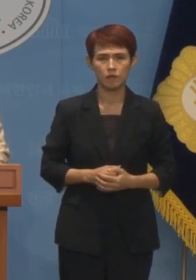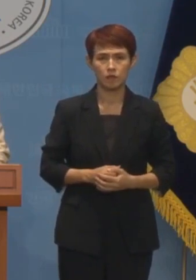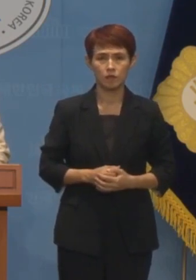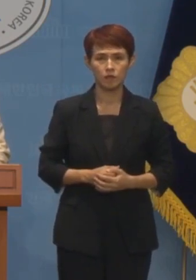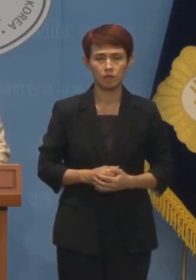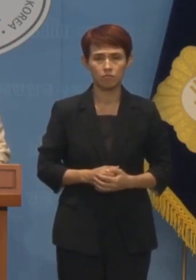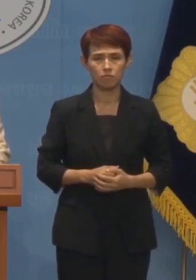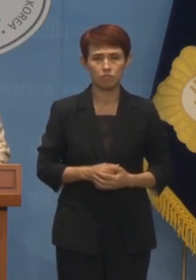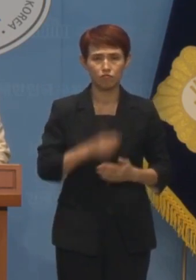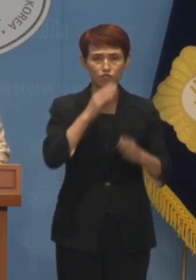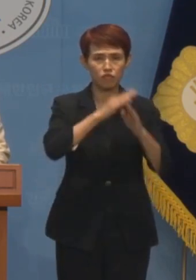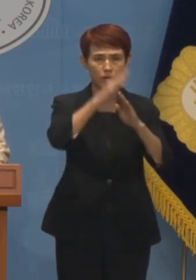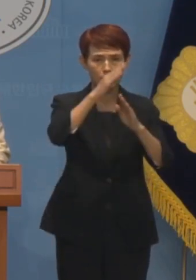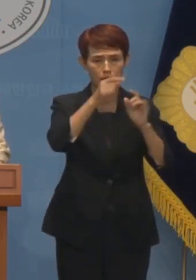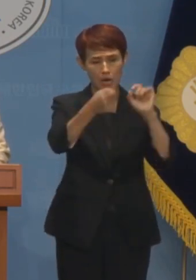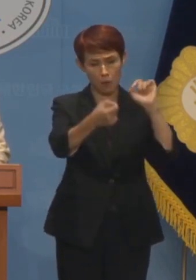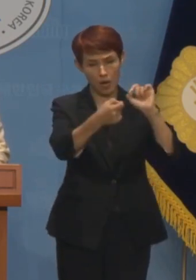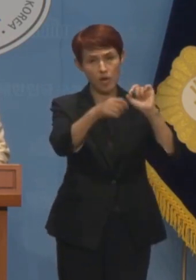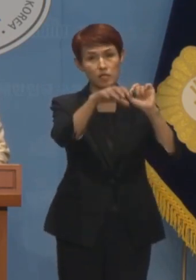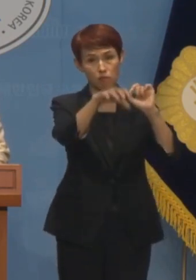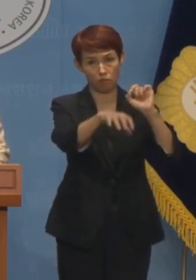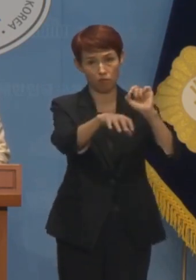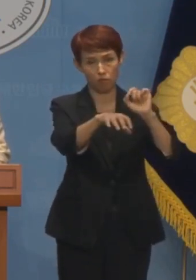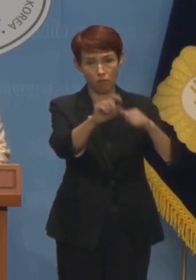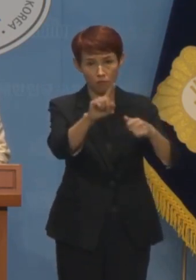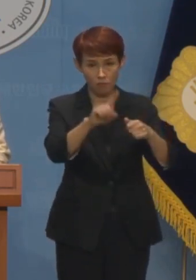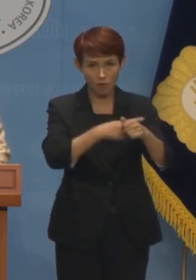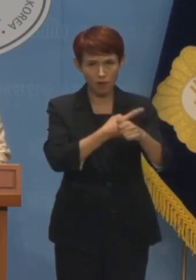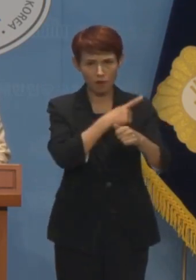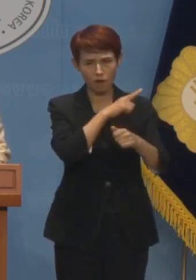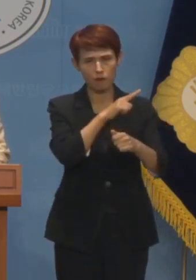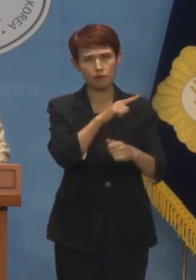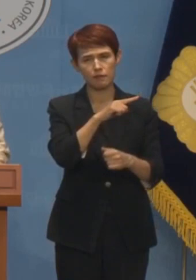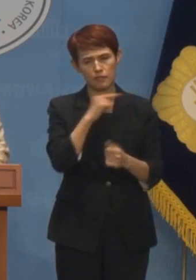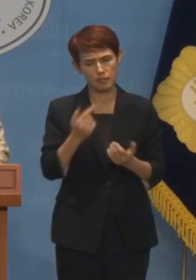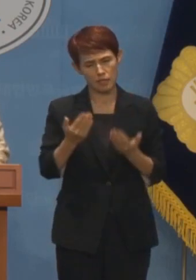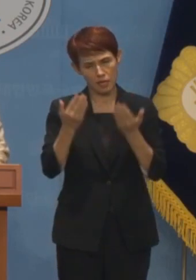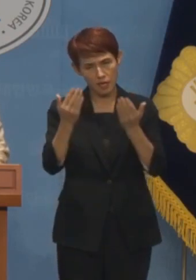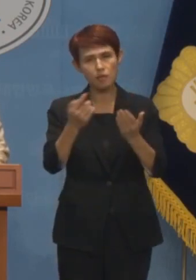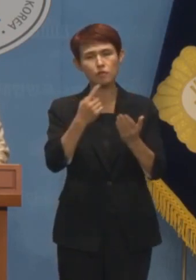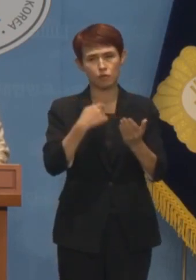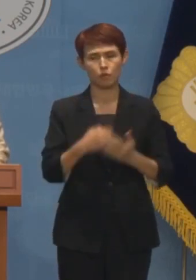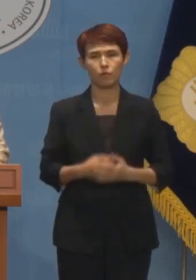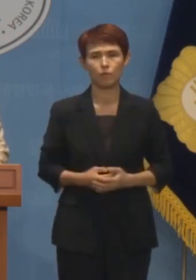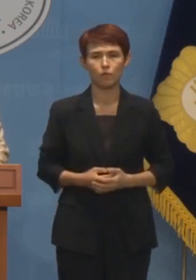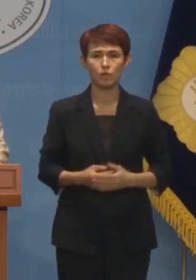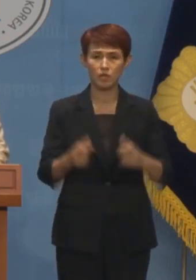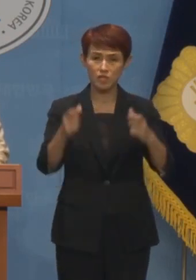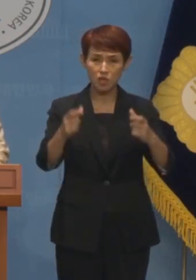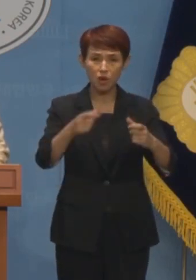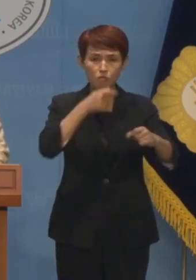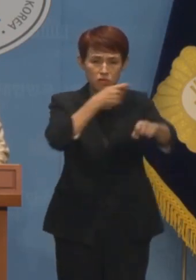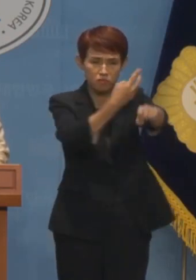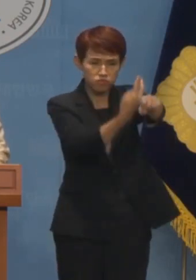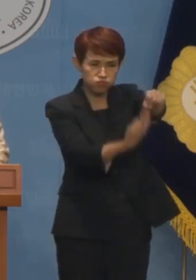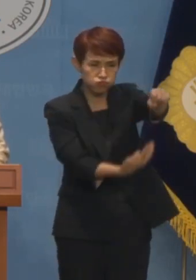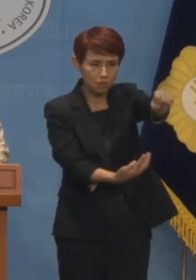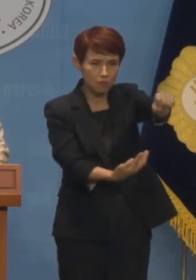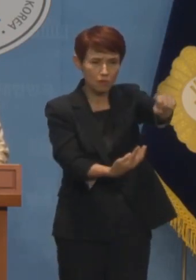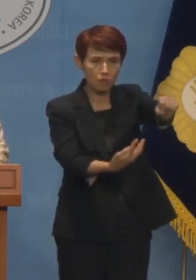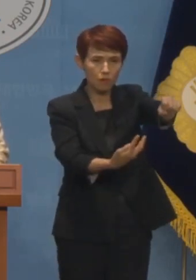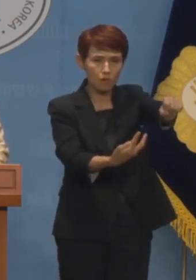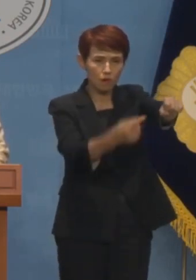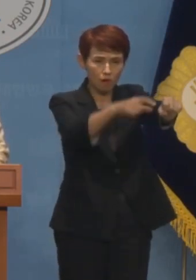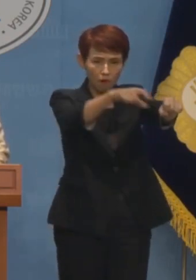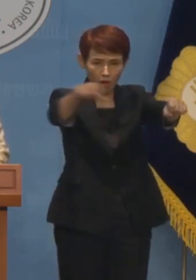이유로 오랫동안 희생을 감내해왔을 뿐만 아니라 지역을 둘러싼 댐으로 인해서